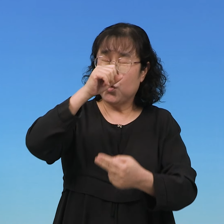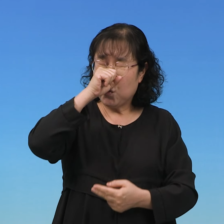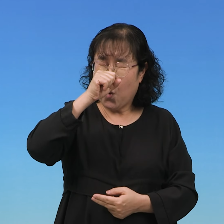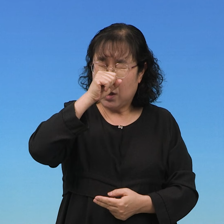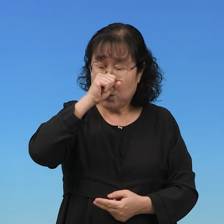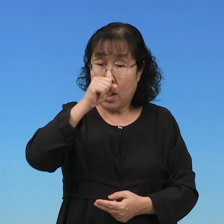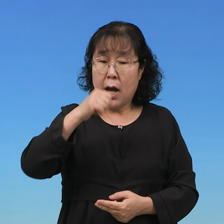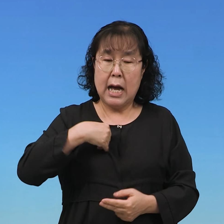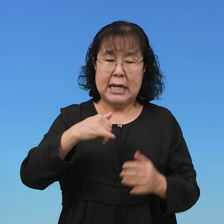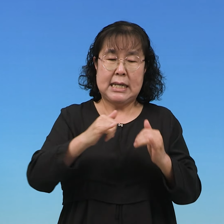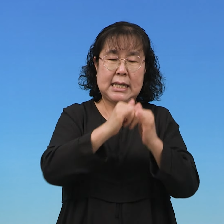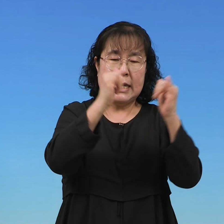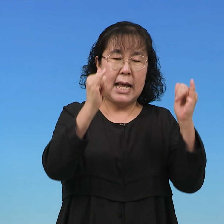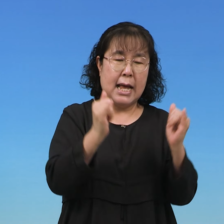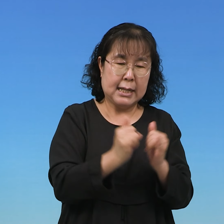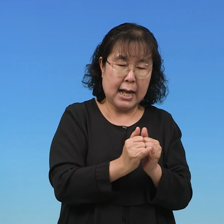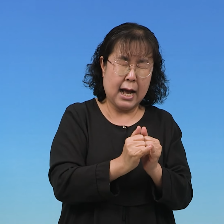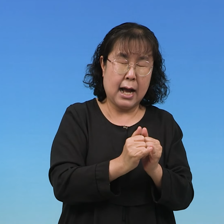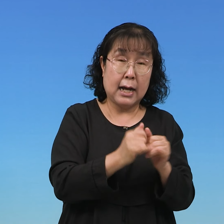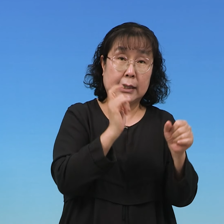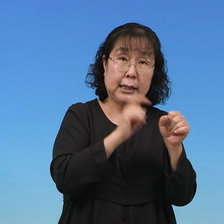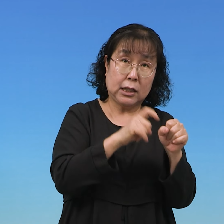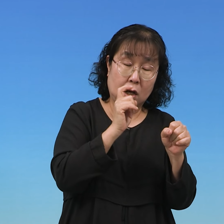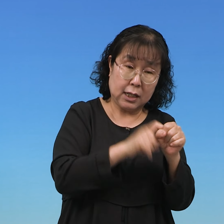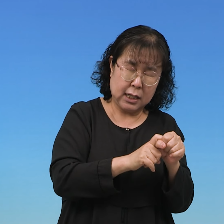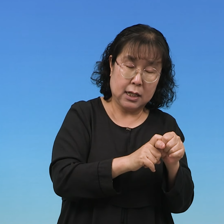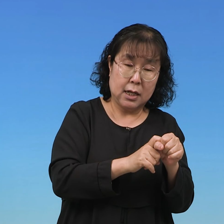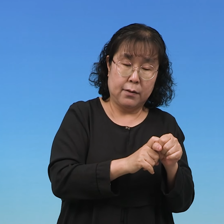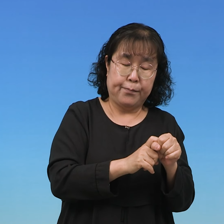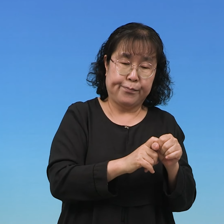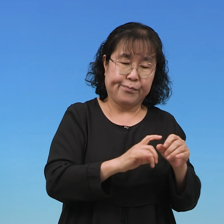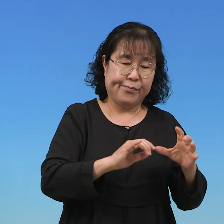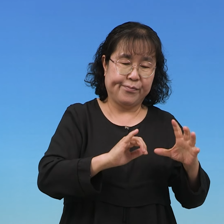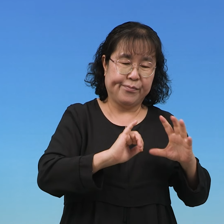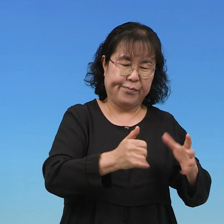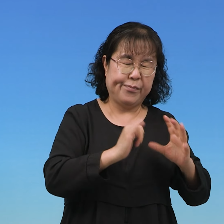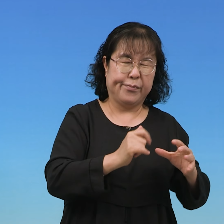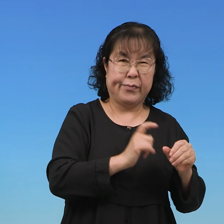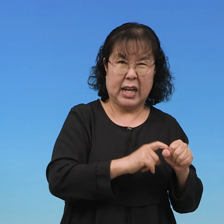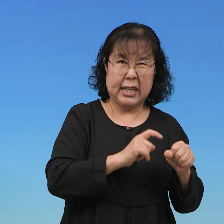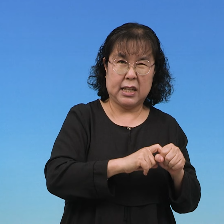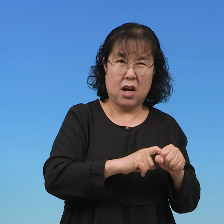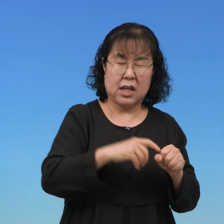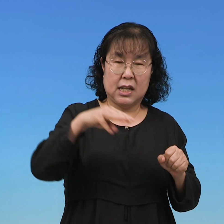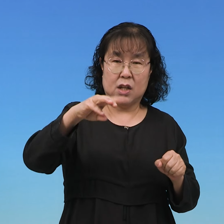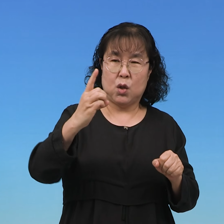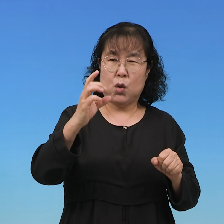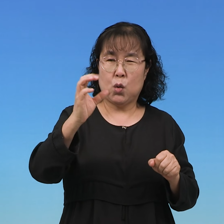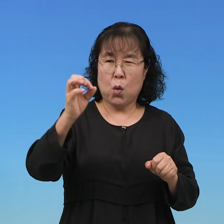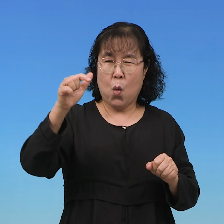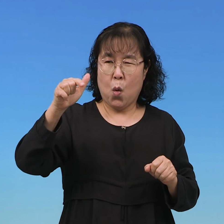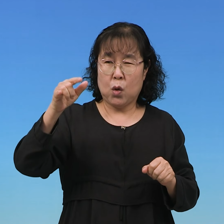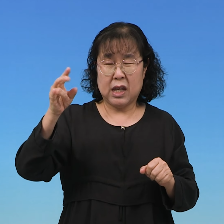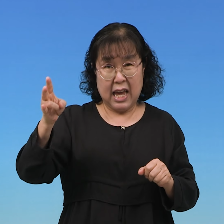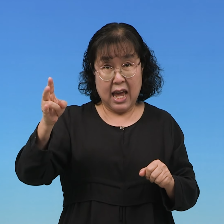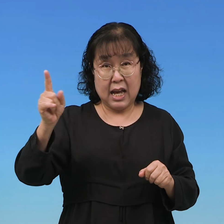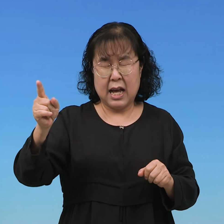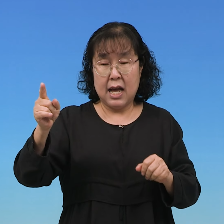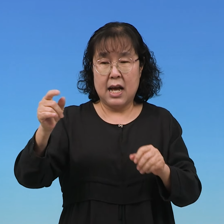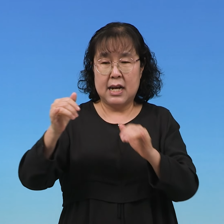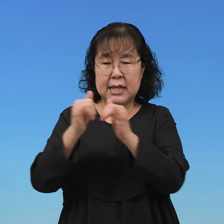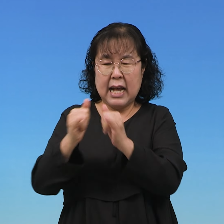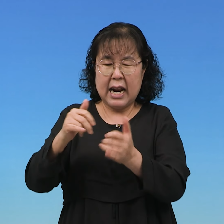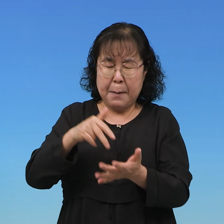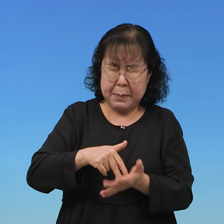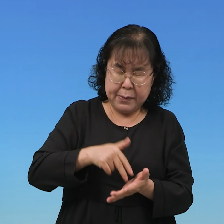다 동사무소 인생, 통계. 이걸 좀 뛰어넘는 주변 사람들이 조롱하는 꿈꾸는